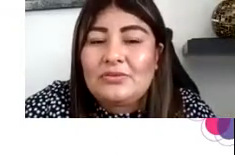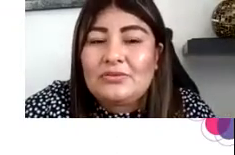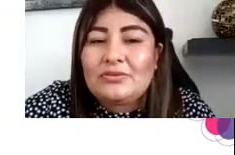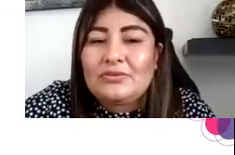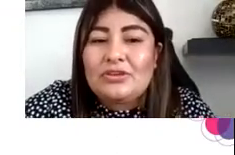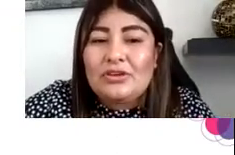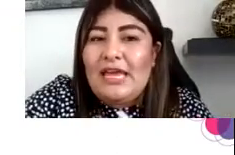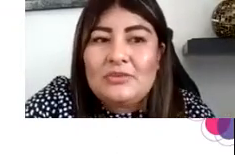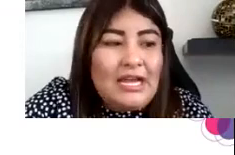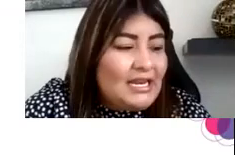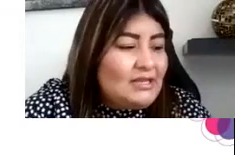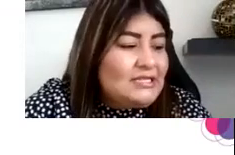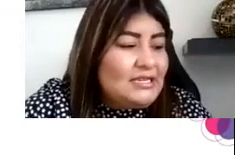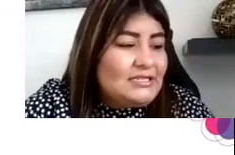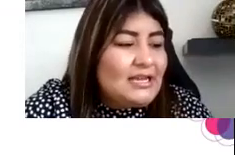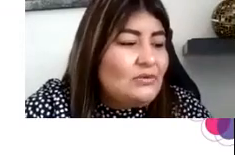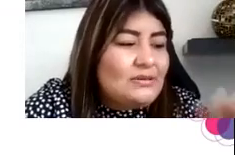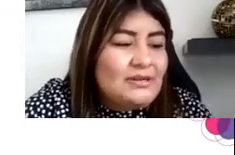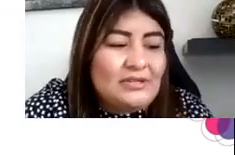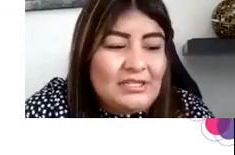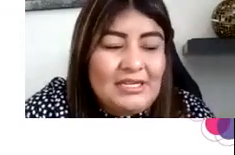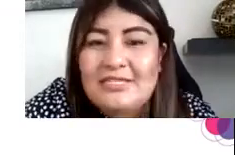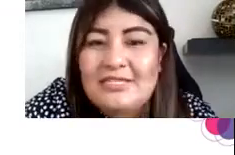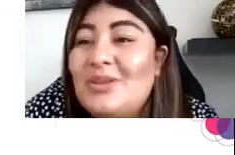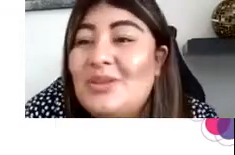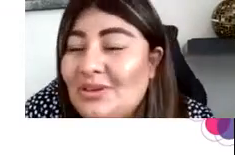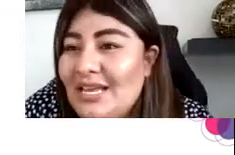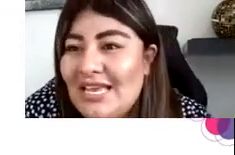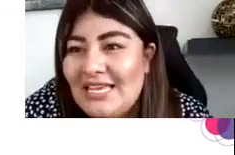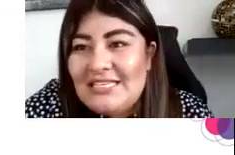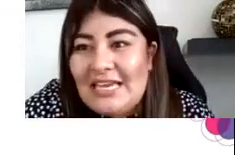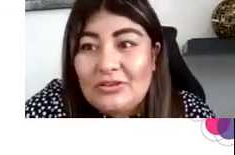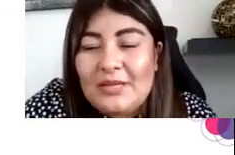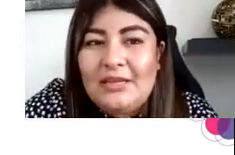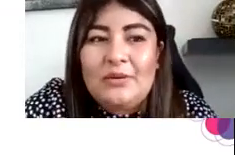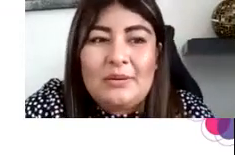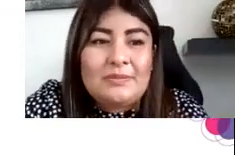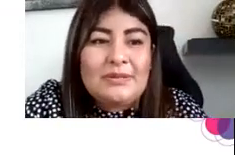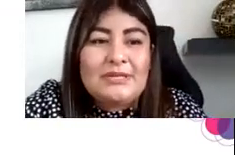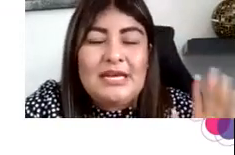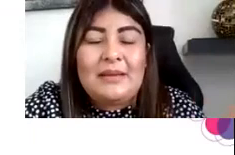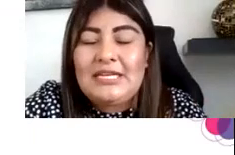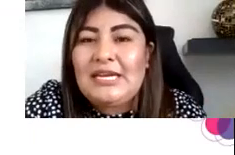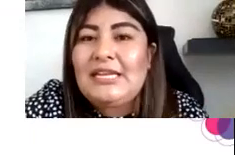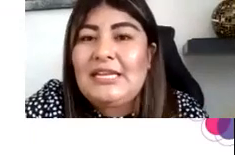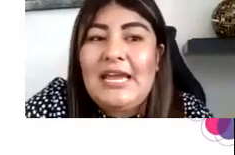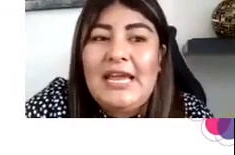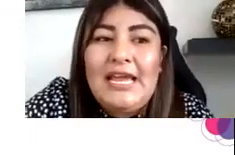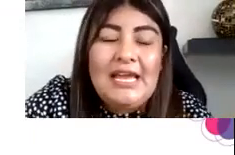y entraríamos a lengua de señas. Sé que algunos se van a desconectar en 5 minutos. Ya no nos va a dar tiempo. Vamos a pasar al aprendizaje